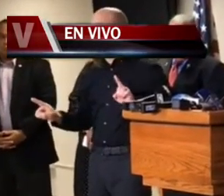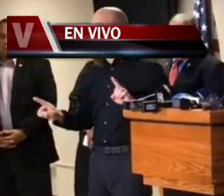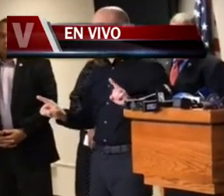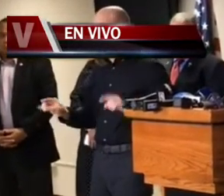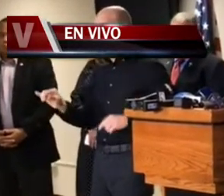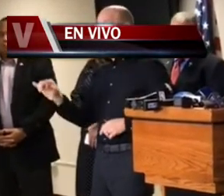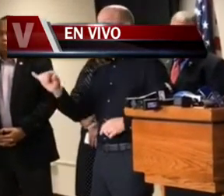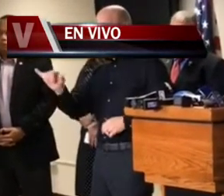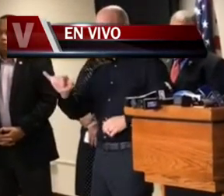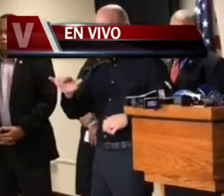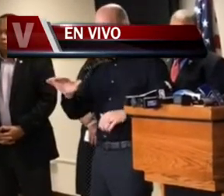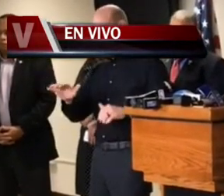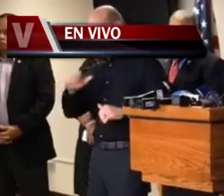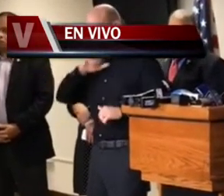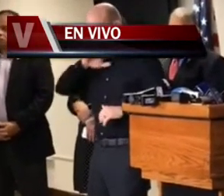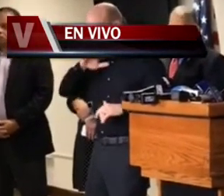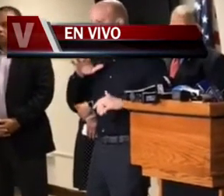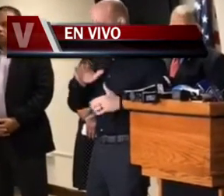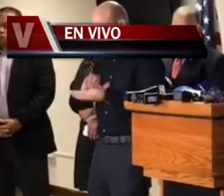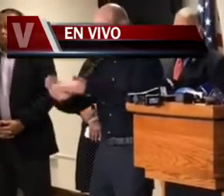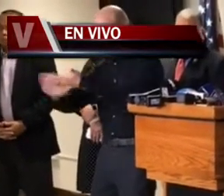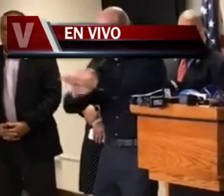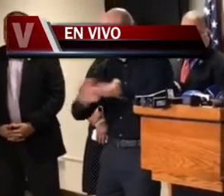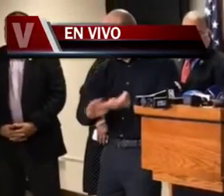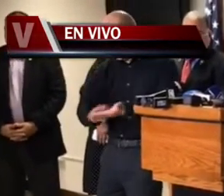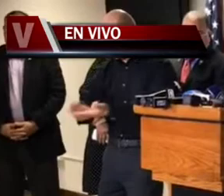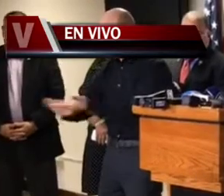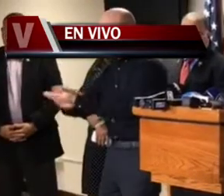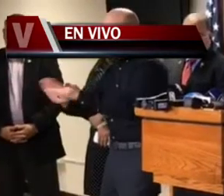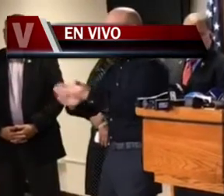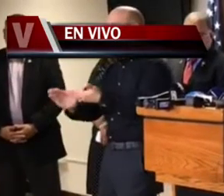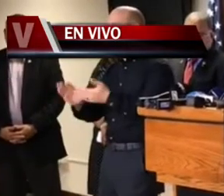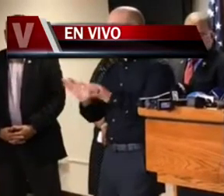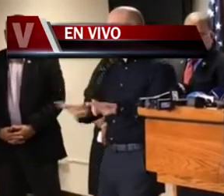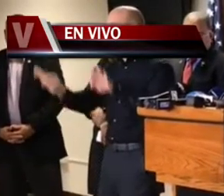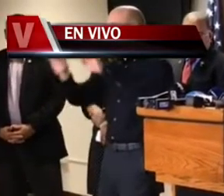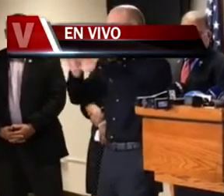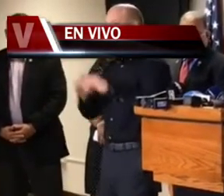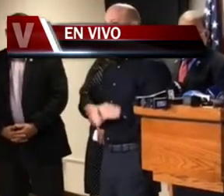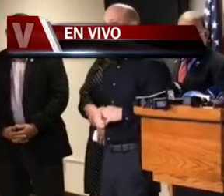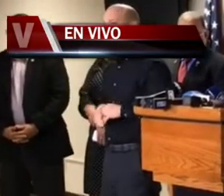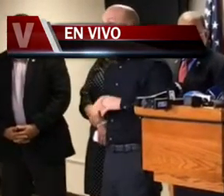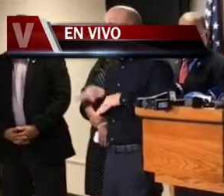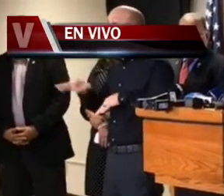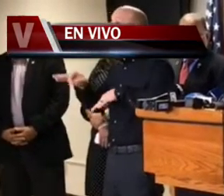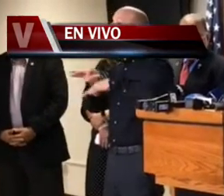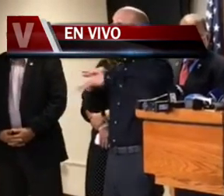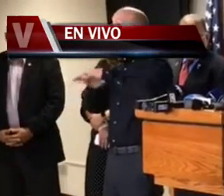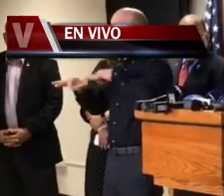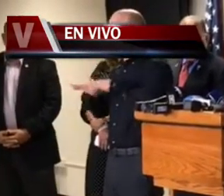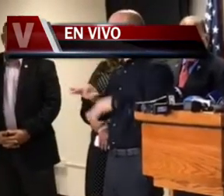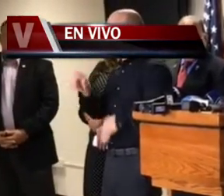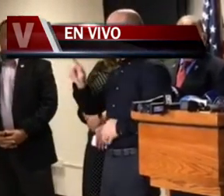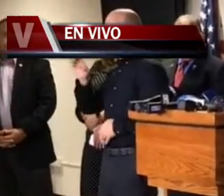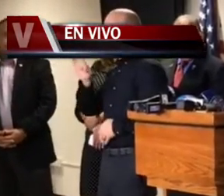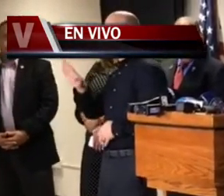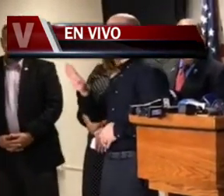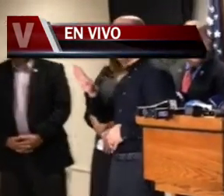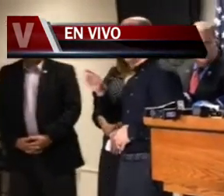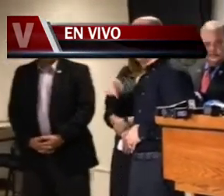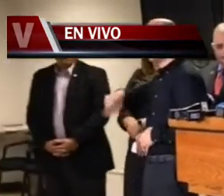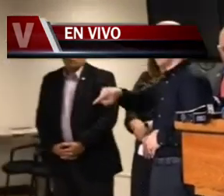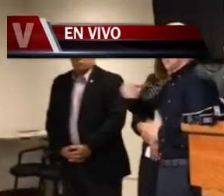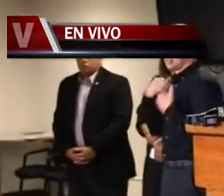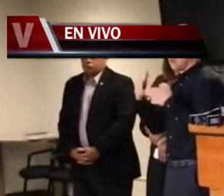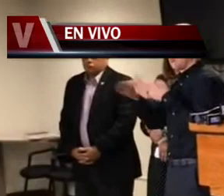lugares que tengamos una exposición constante. Quiero hablar un poco de la capacidad del Laboratorio de Salud Pública. Estamos en